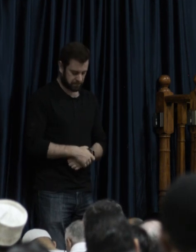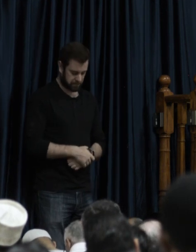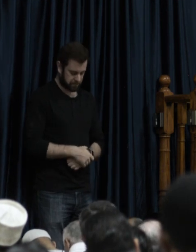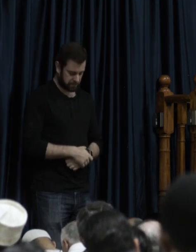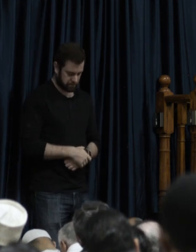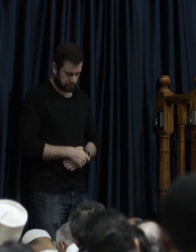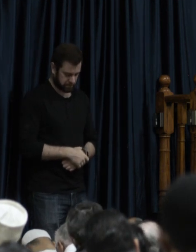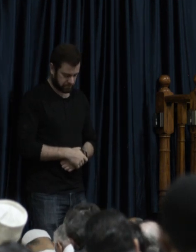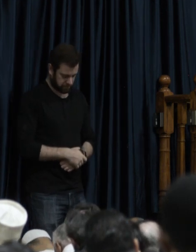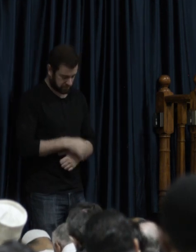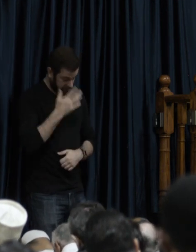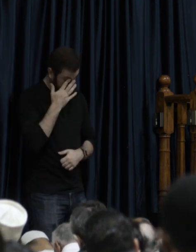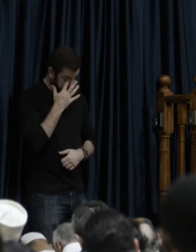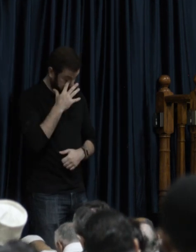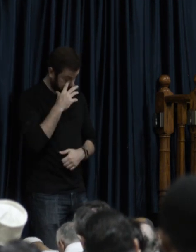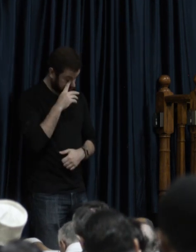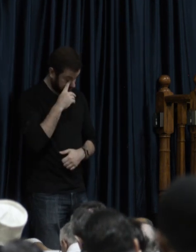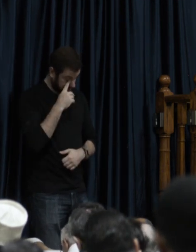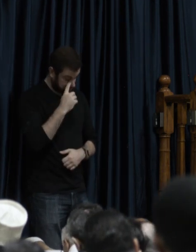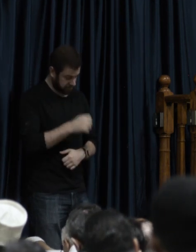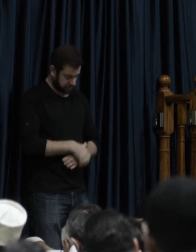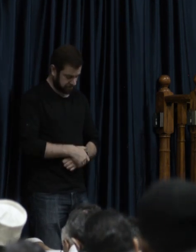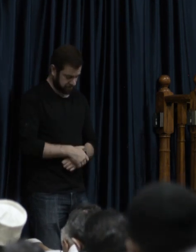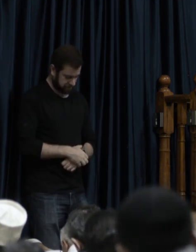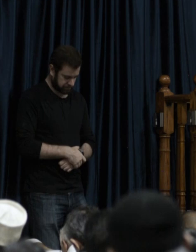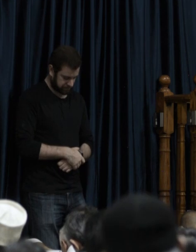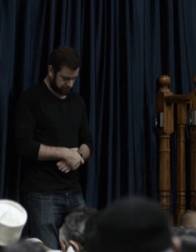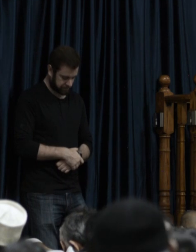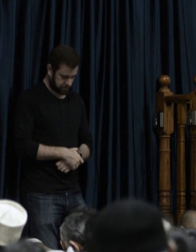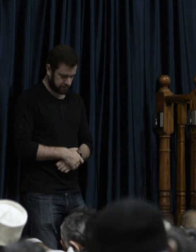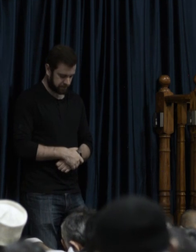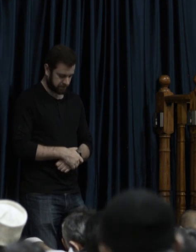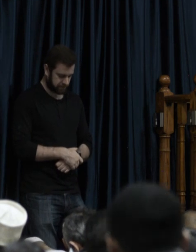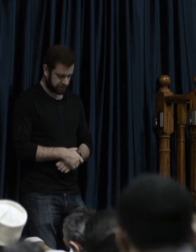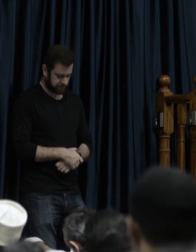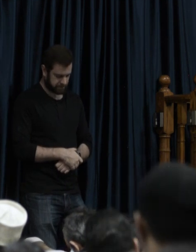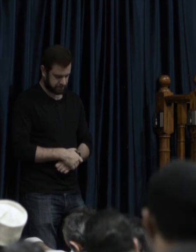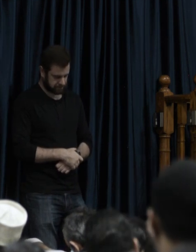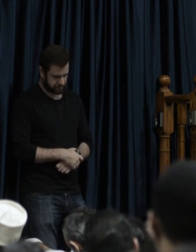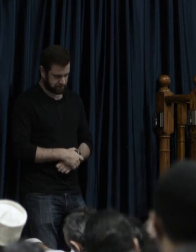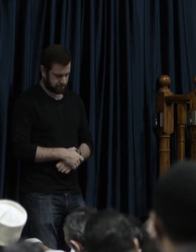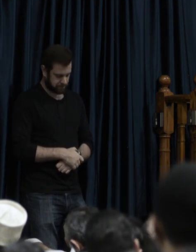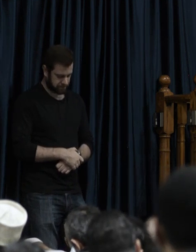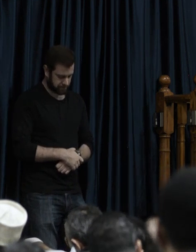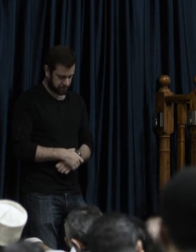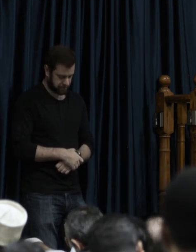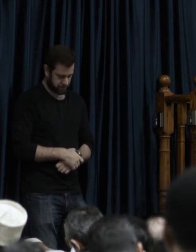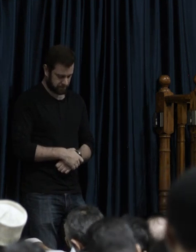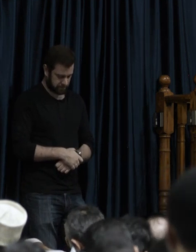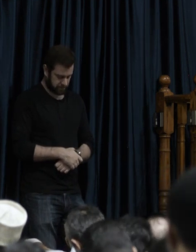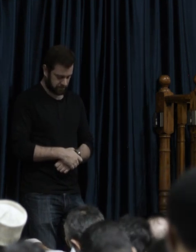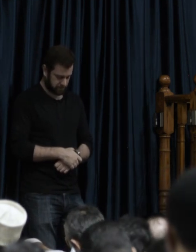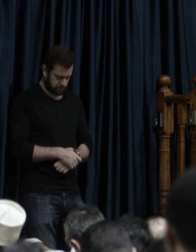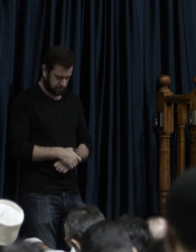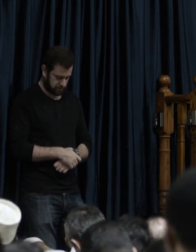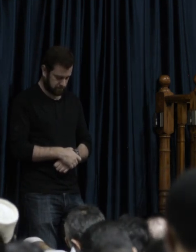تعالى عنه وأشدهم في أمر الله عمر رضي الله تعالى عنه وأصدقهم حياء عثمان رضي الله تعالى عنه وأقضاهم علي